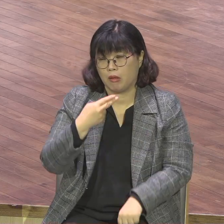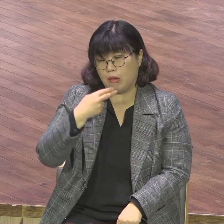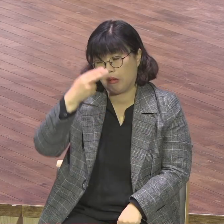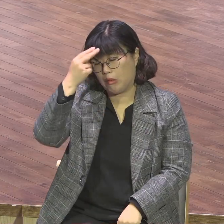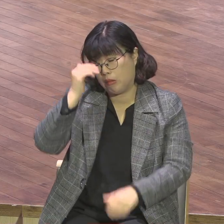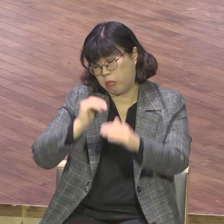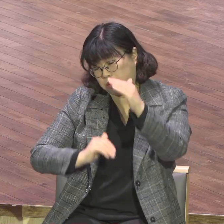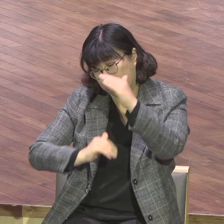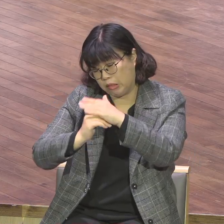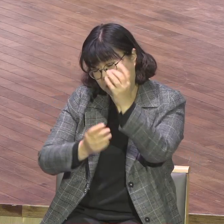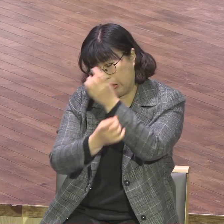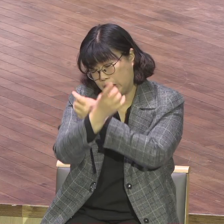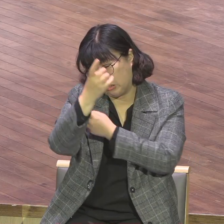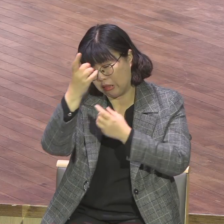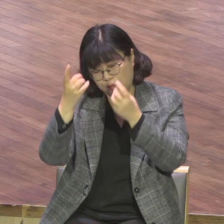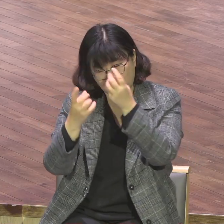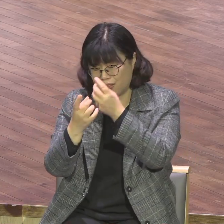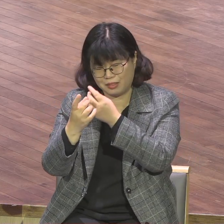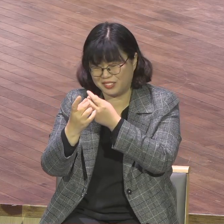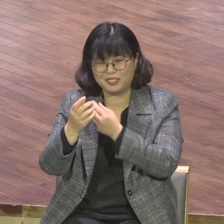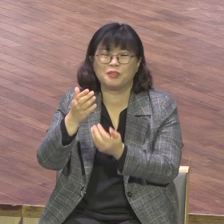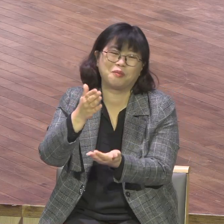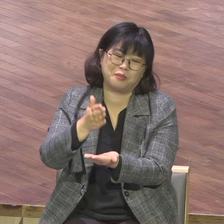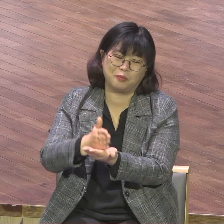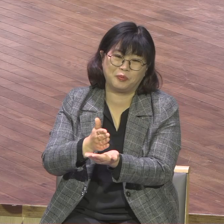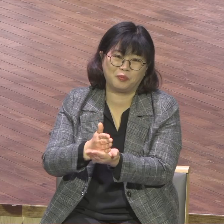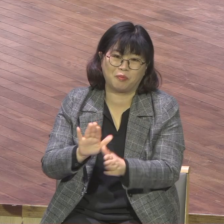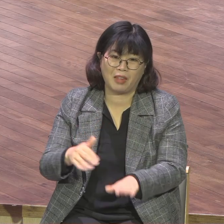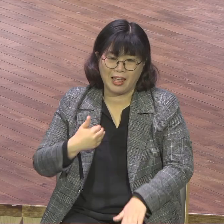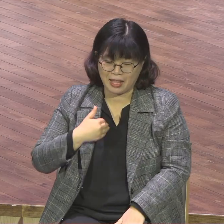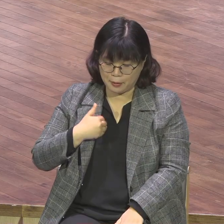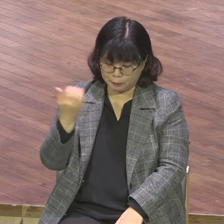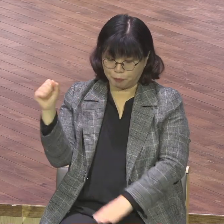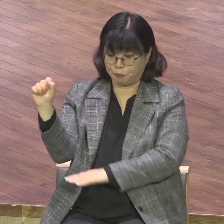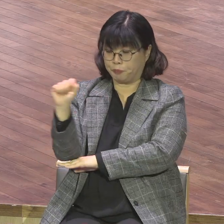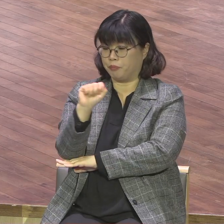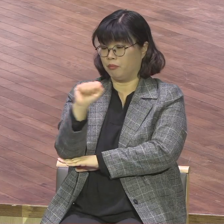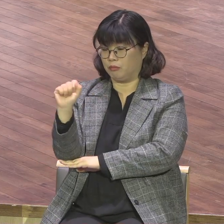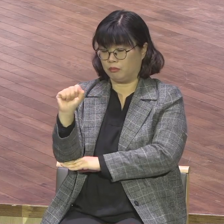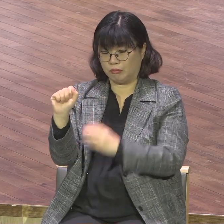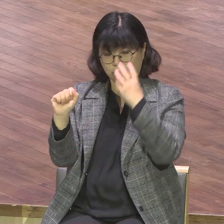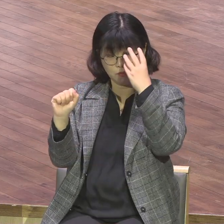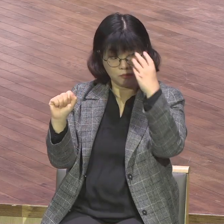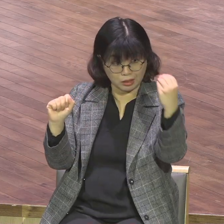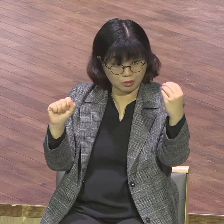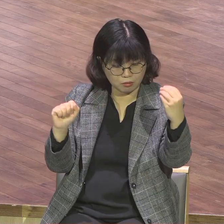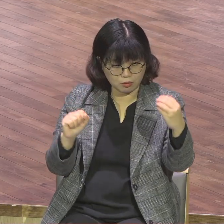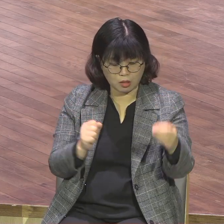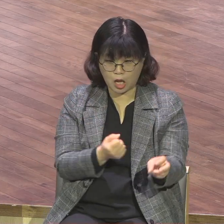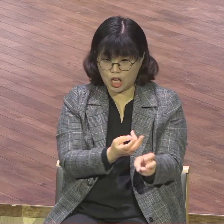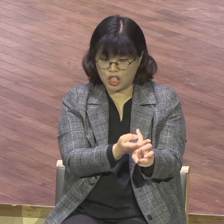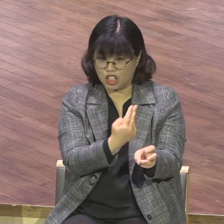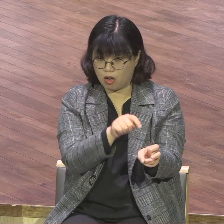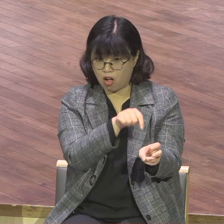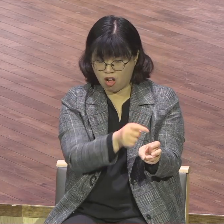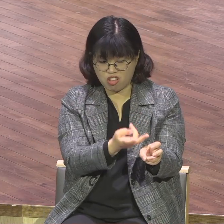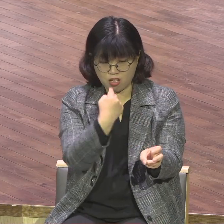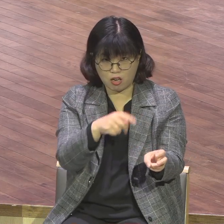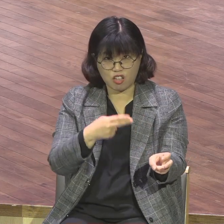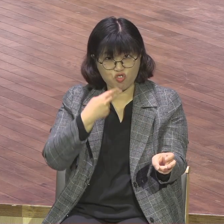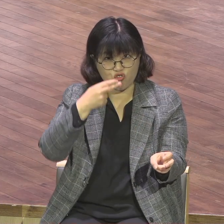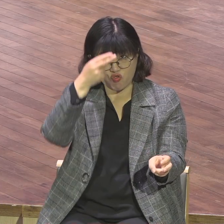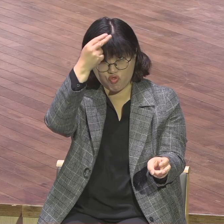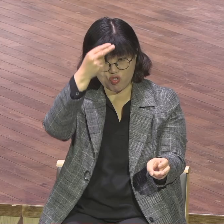저는요 술병이 가득 실은 추럭을 지나가 보면 아이고 저 술병이 비어지도록 얼마나